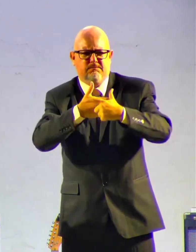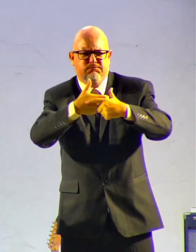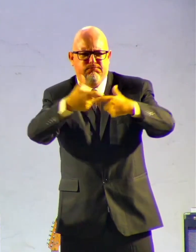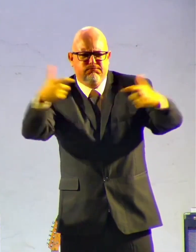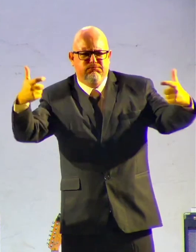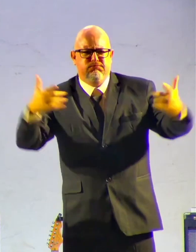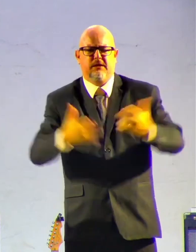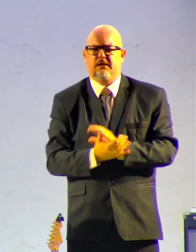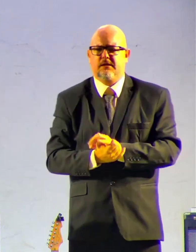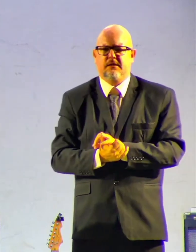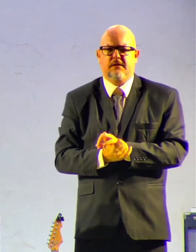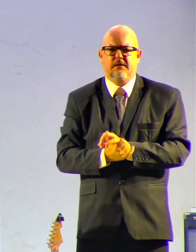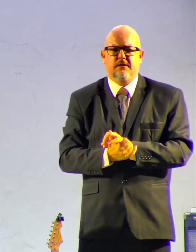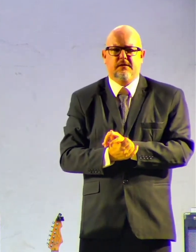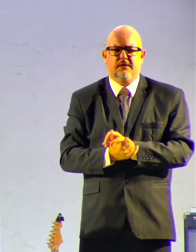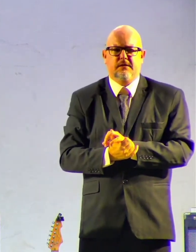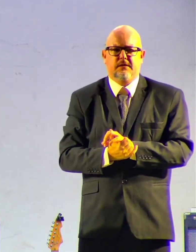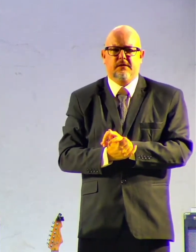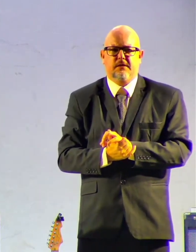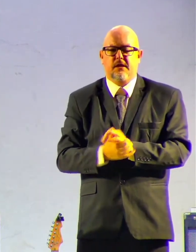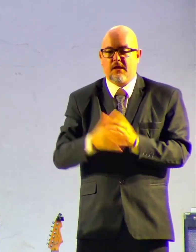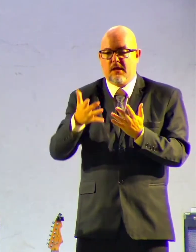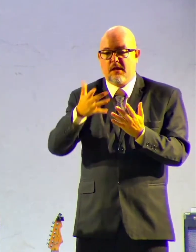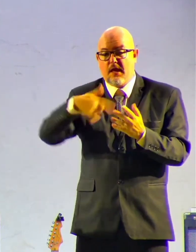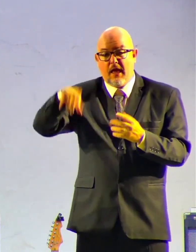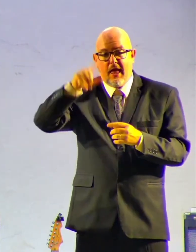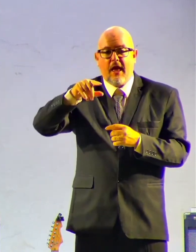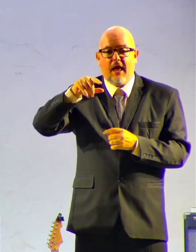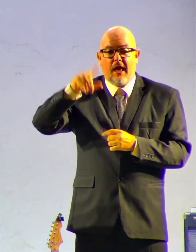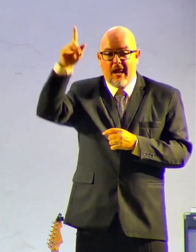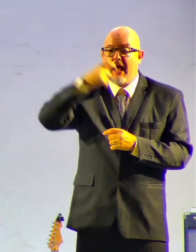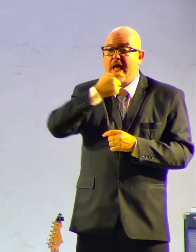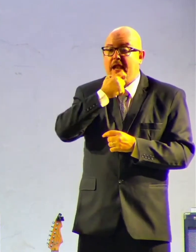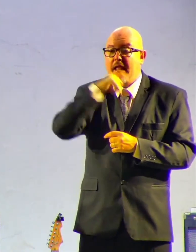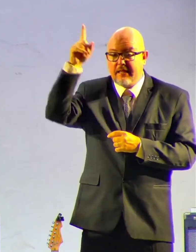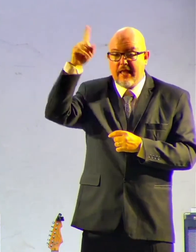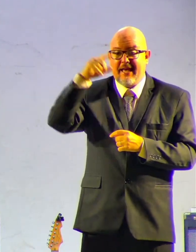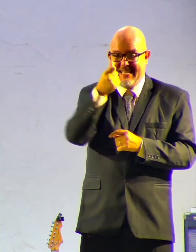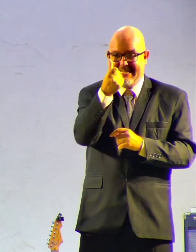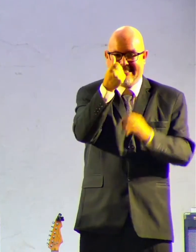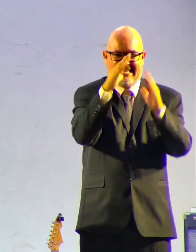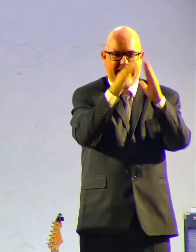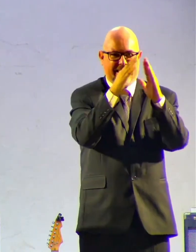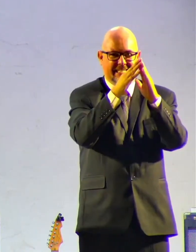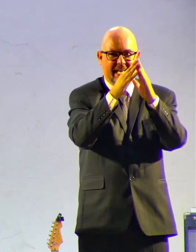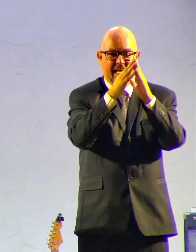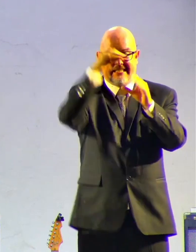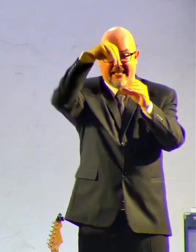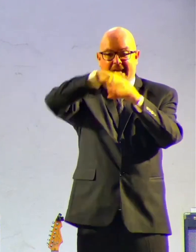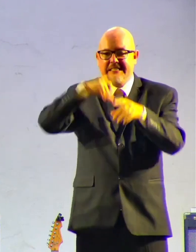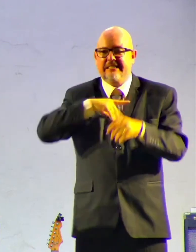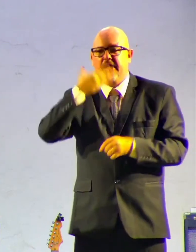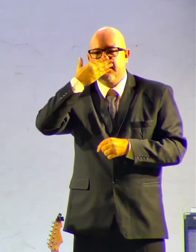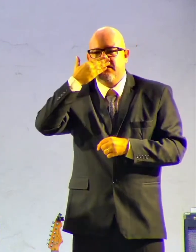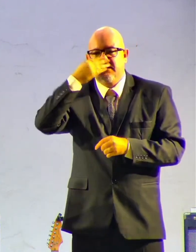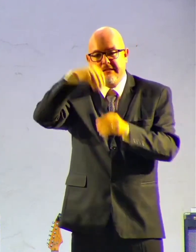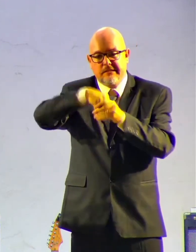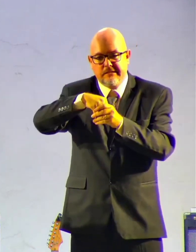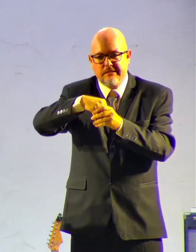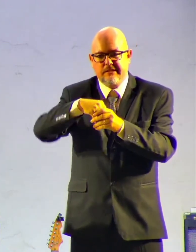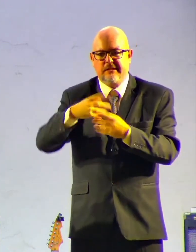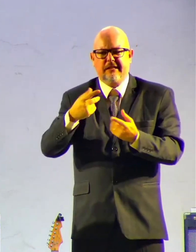prevalecia. Para vocês terem uma ideia, em Londres, de cada 6 casas, um era um prostíbulo.